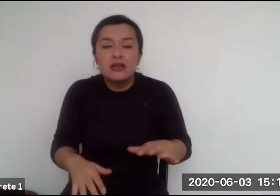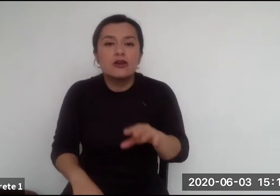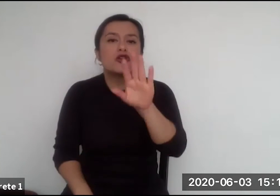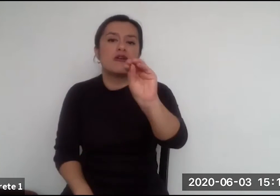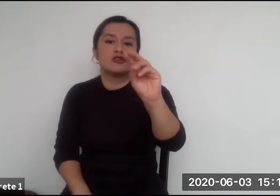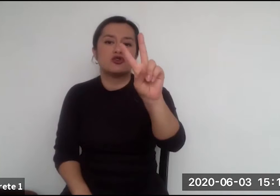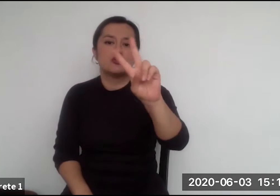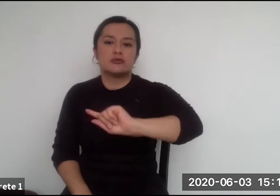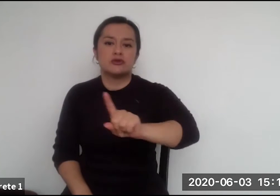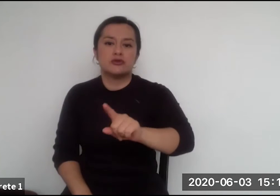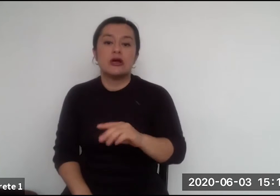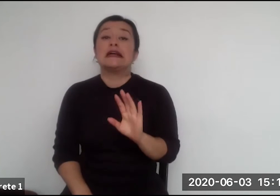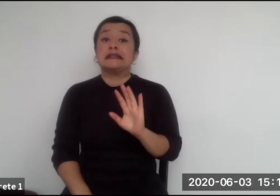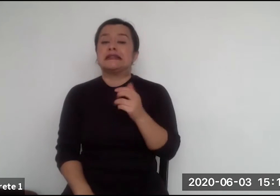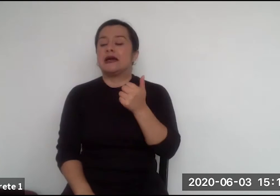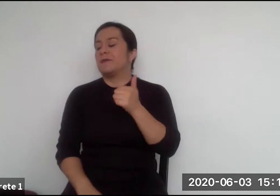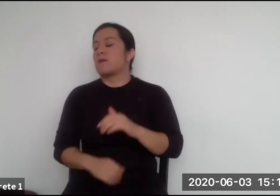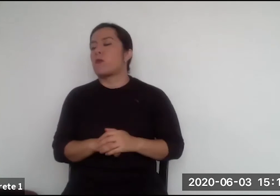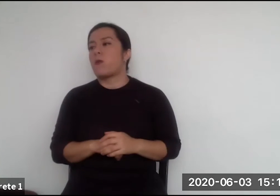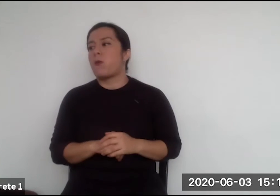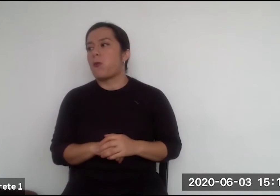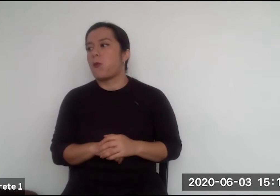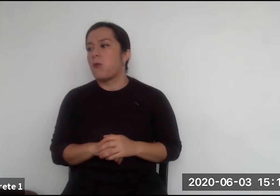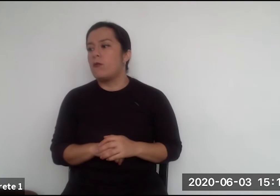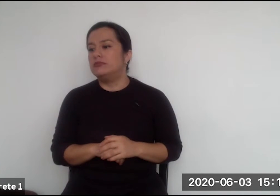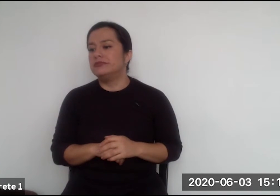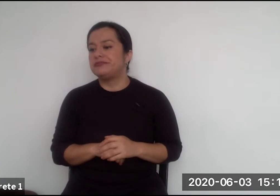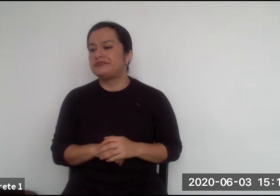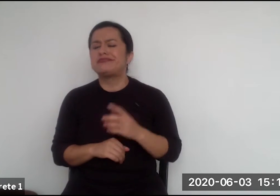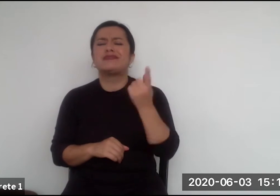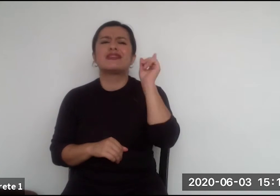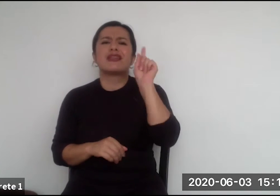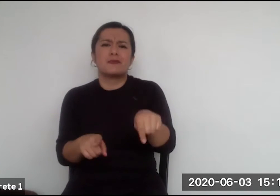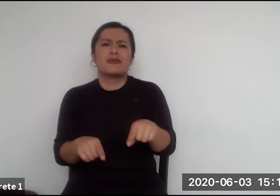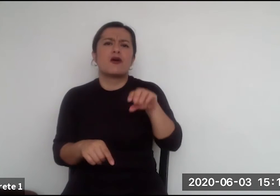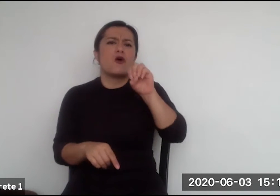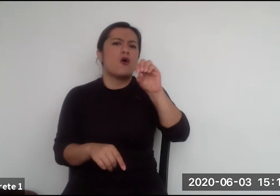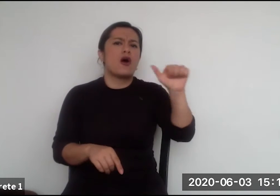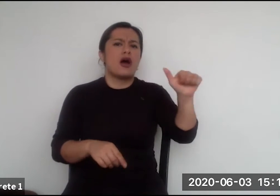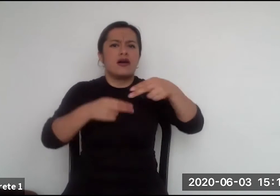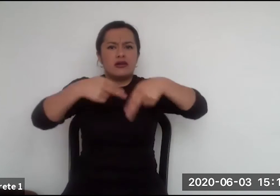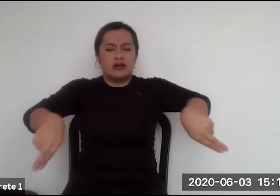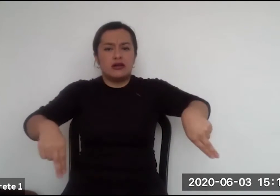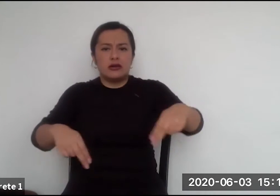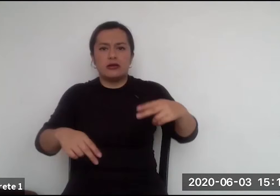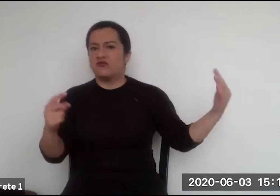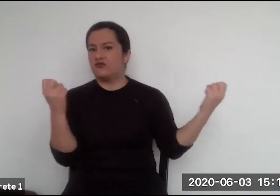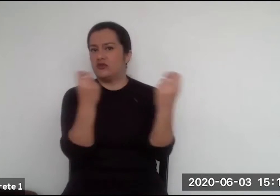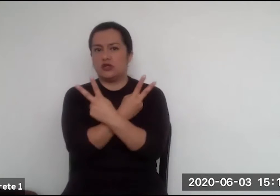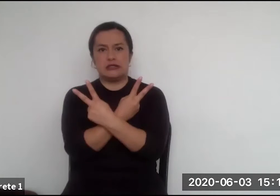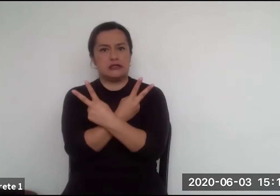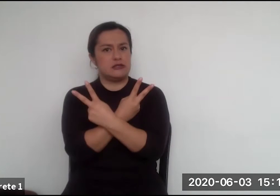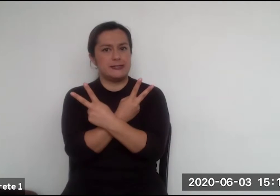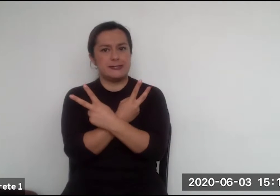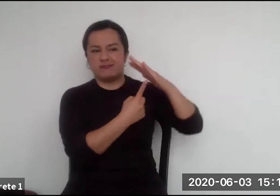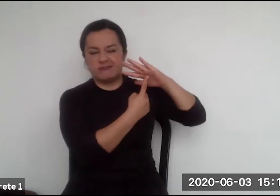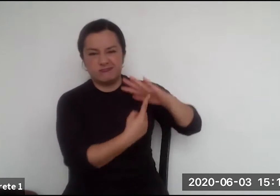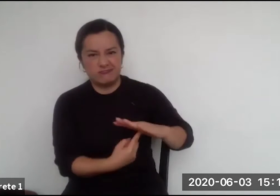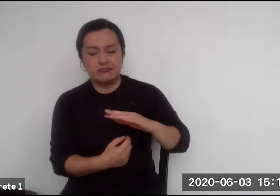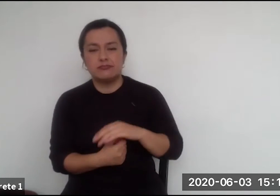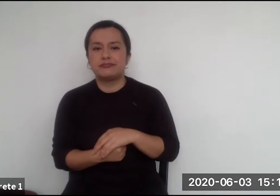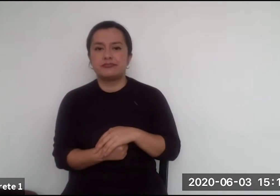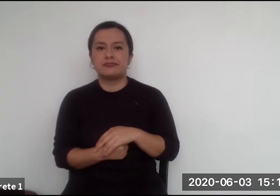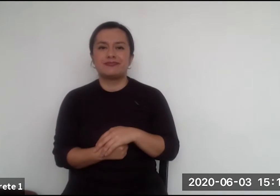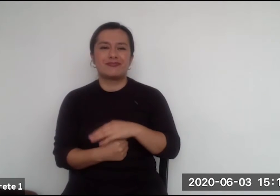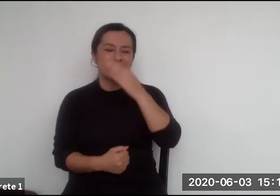2 minutos. Sí, en torno a las violencias de género. Sí, hay situaciones particulares de la